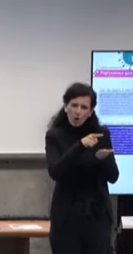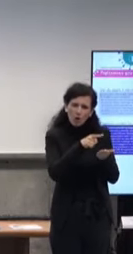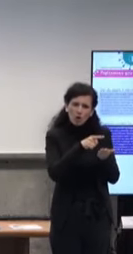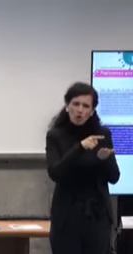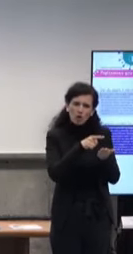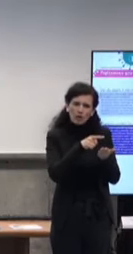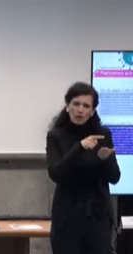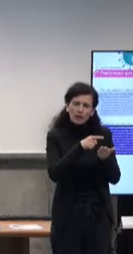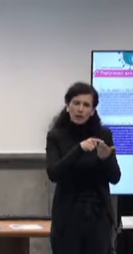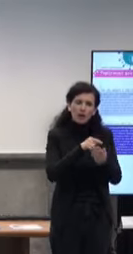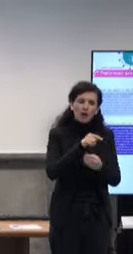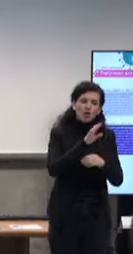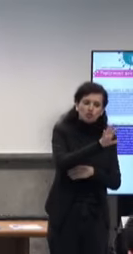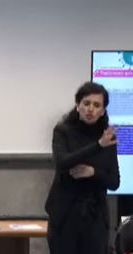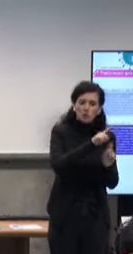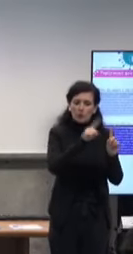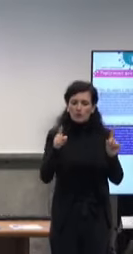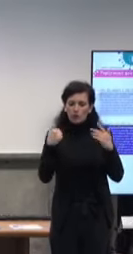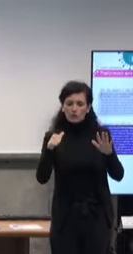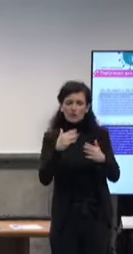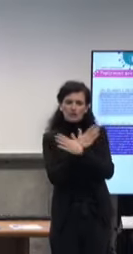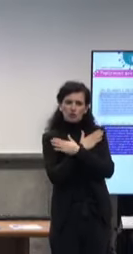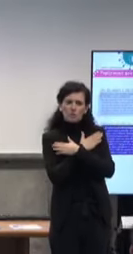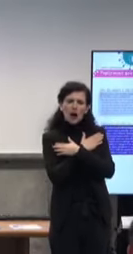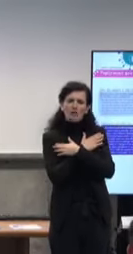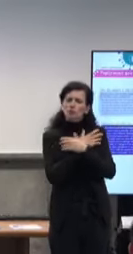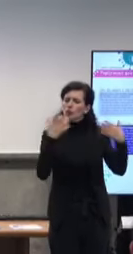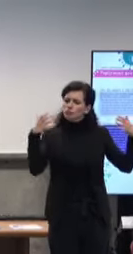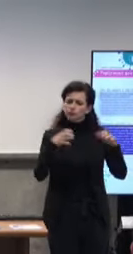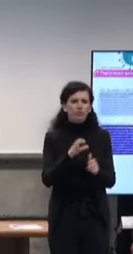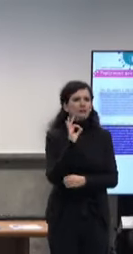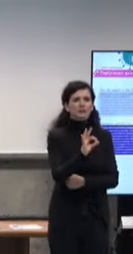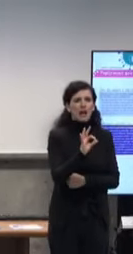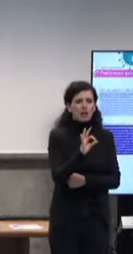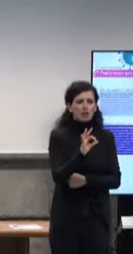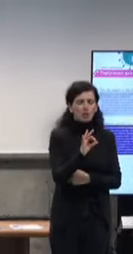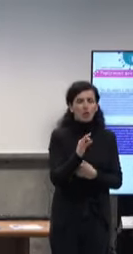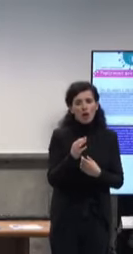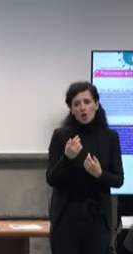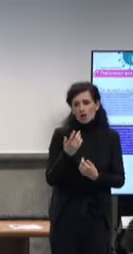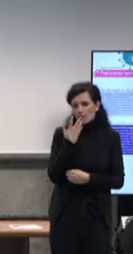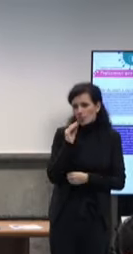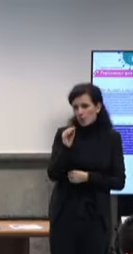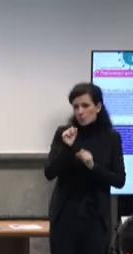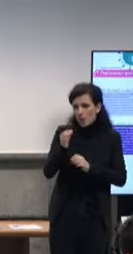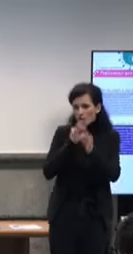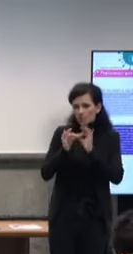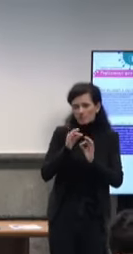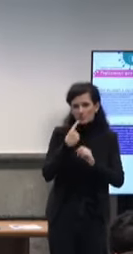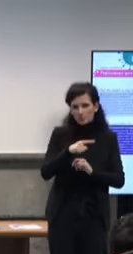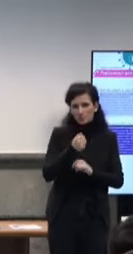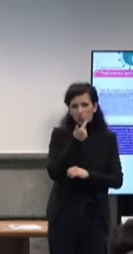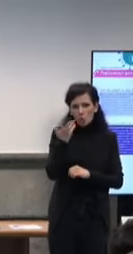possibile tra 5 e 16 maggio quindi mi chiedo delle risposte su queste tre tre numeri grazie